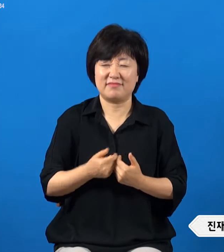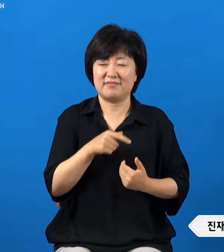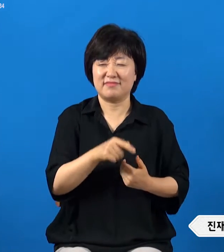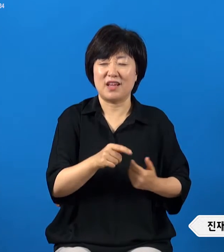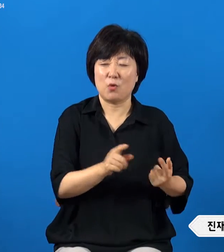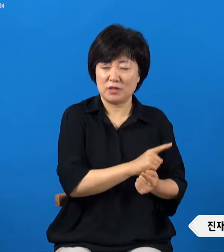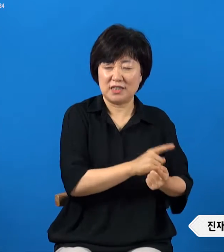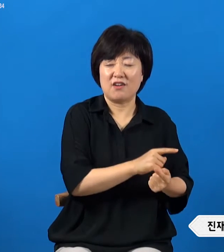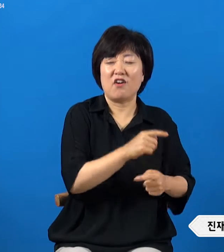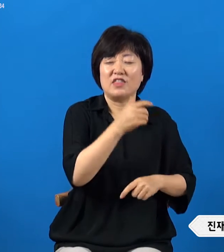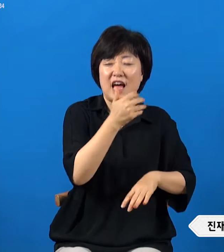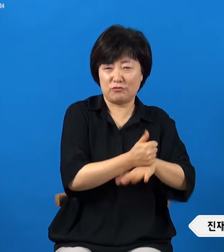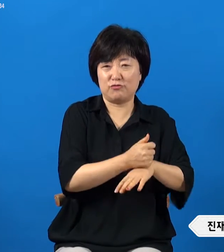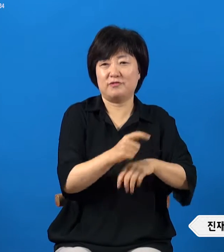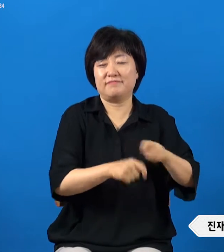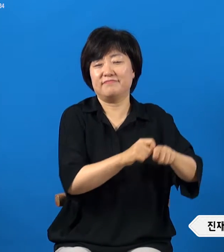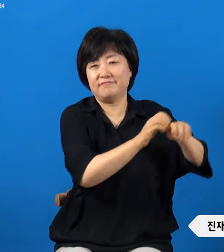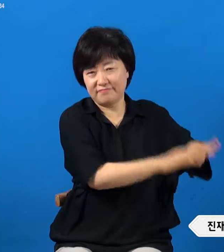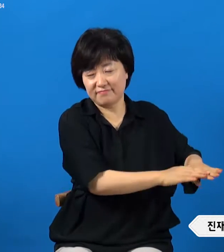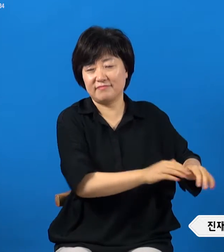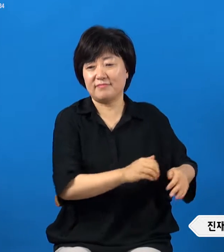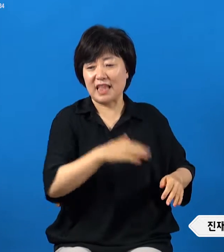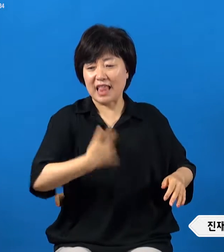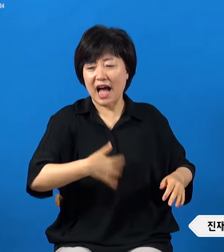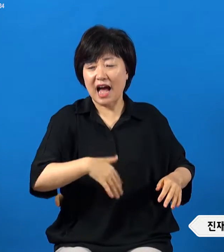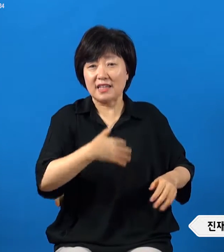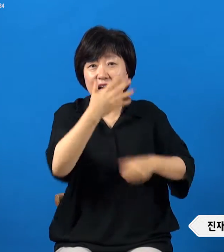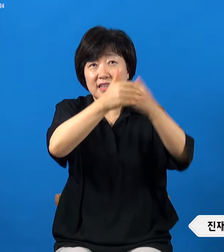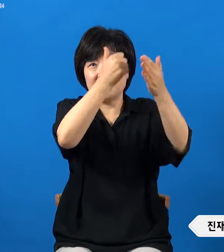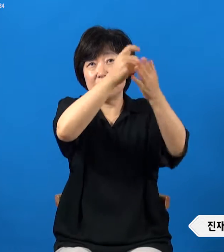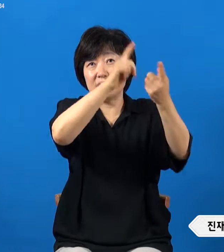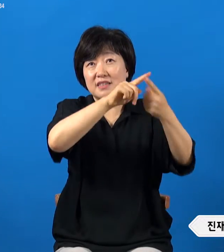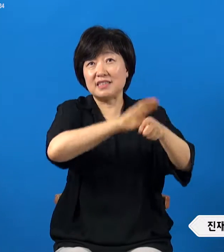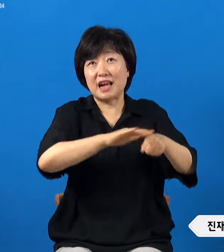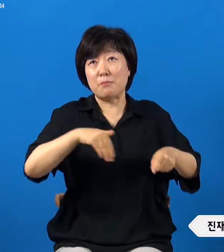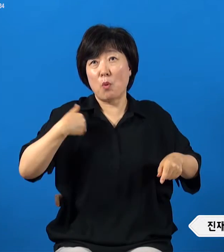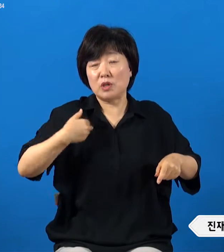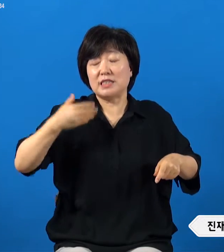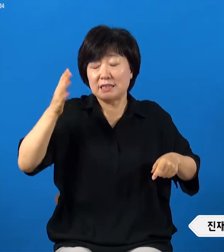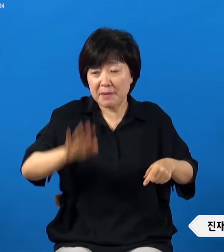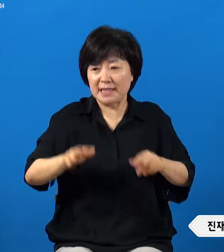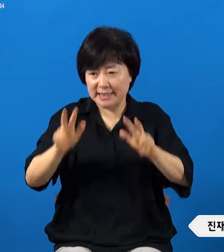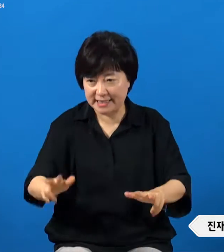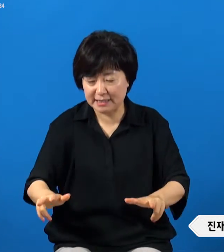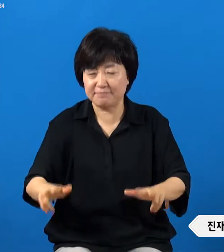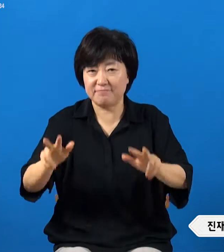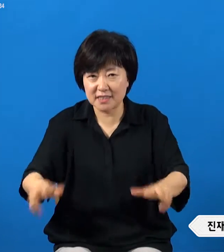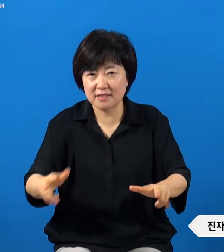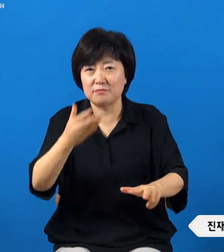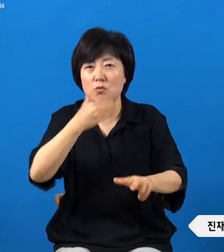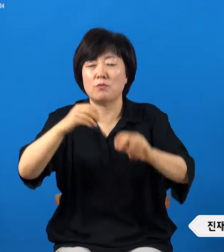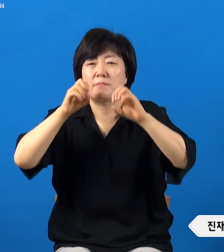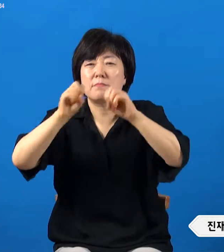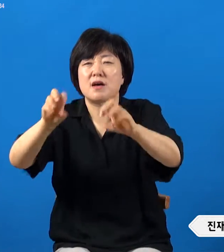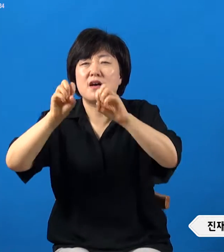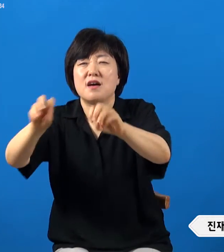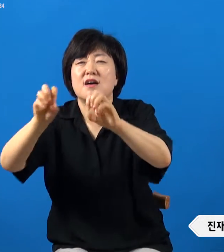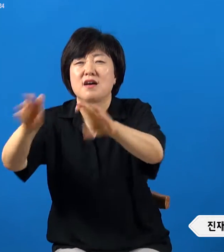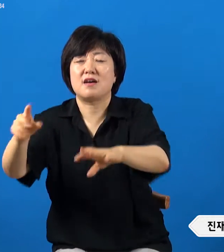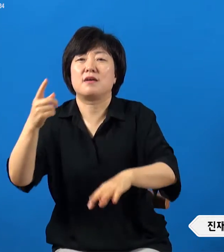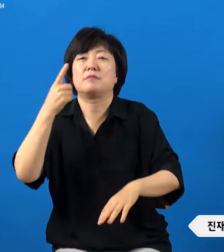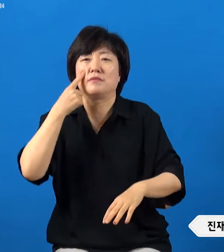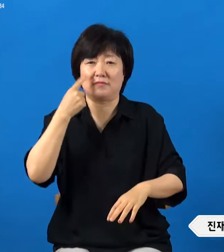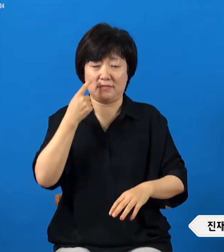보십시오. 나도 하나님을 잘 알지 못하는데 내가 어떻게 하나님을 잘 전할 수 있을까? 그러면 하나님을 좀